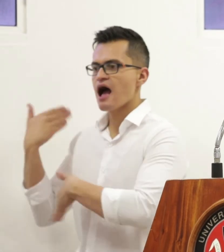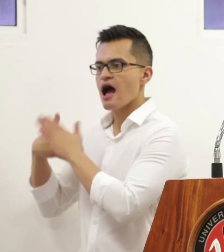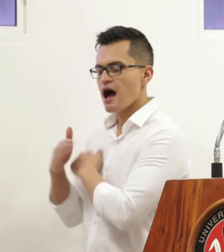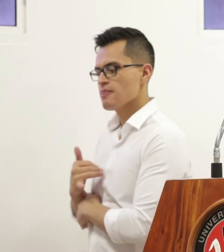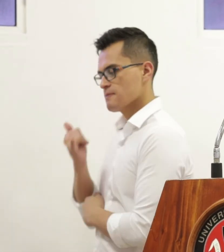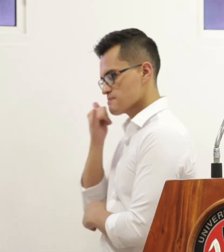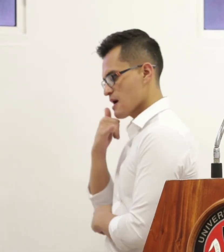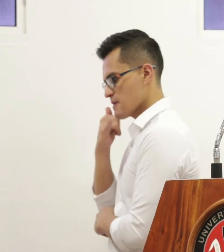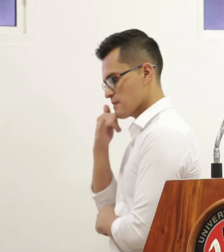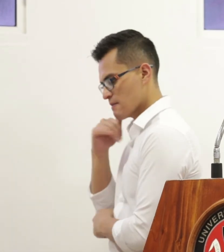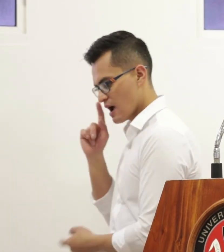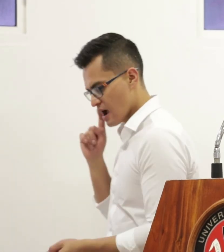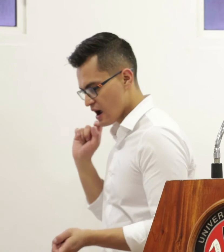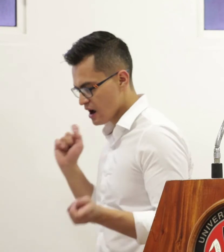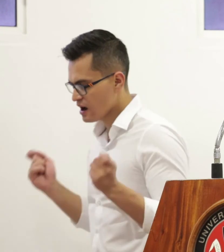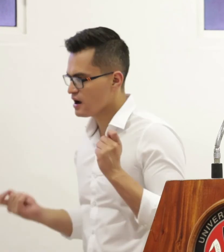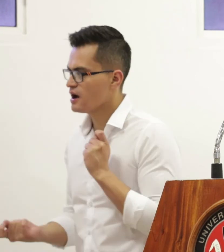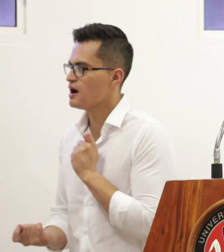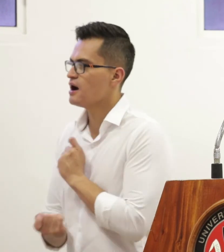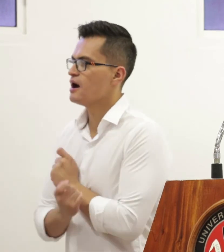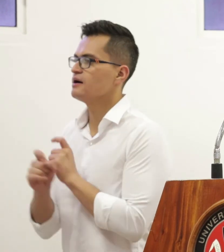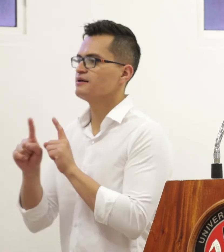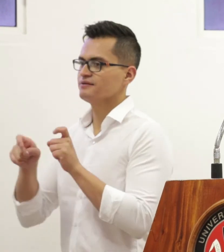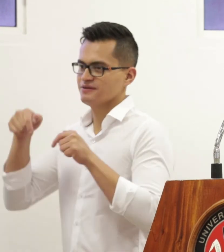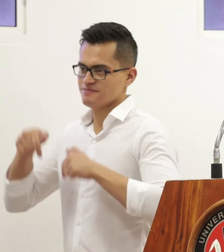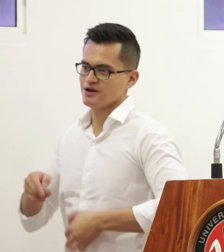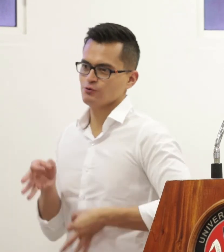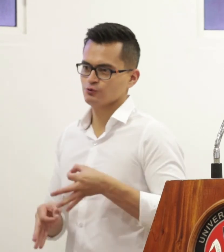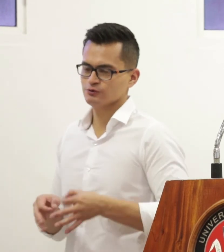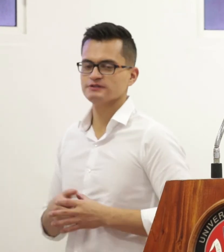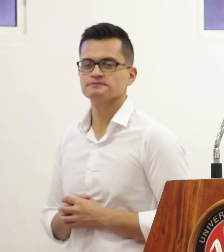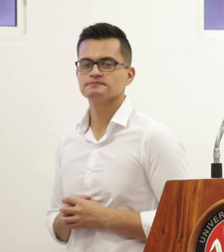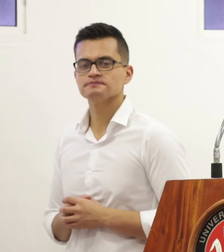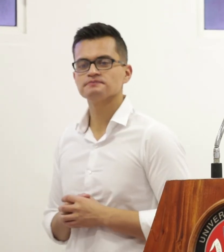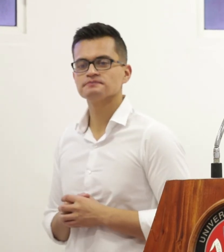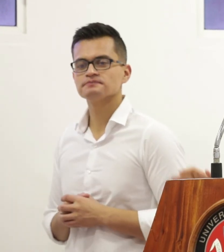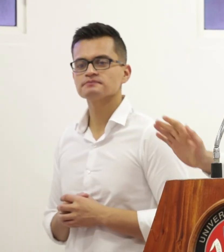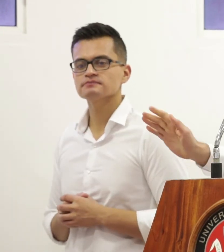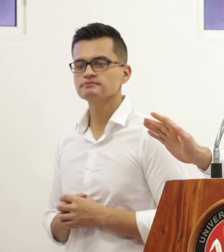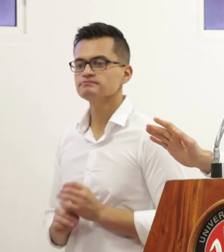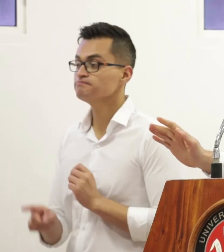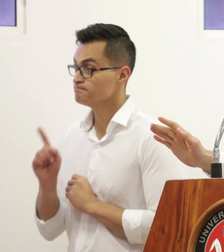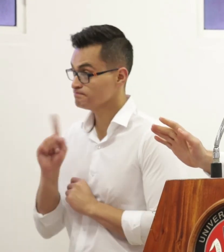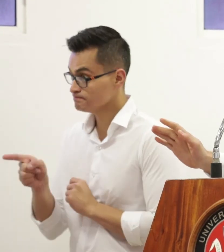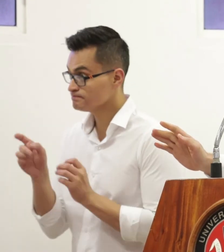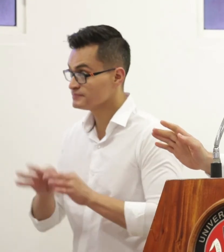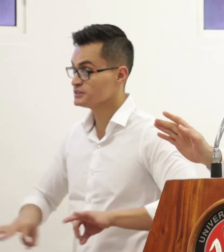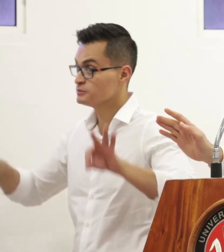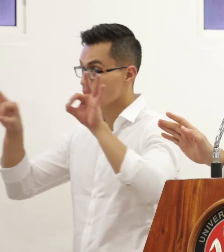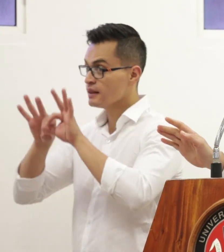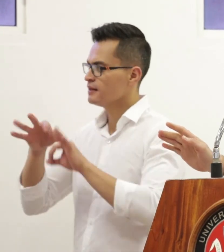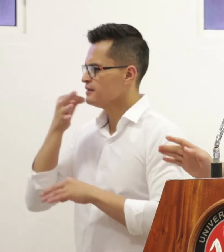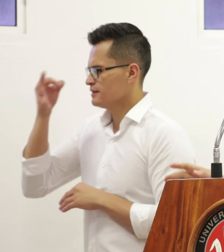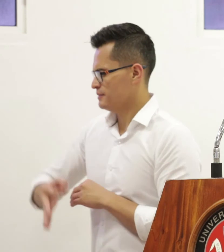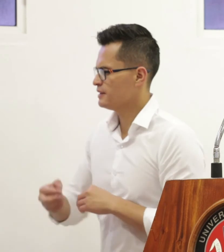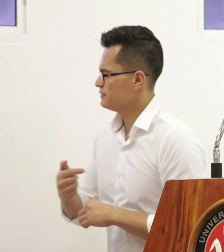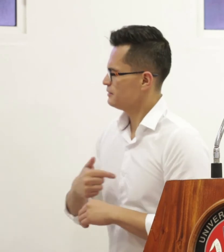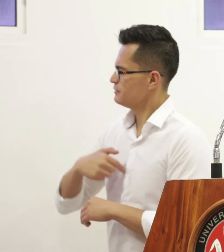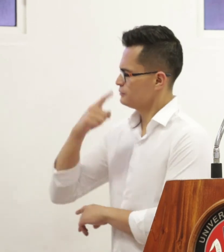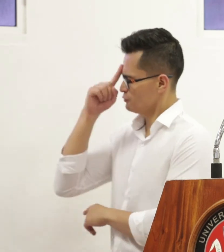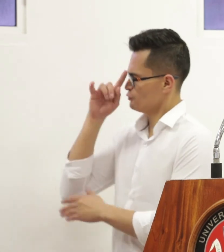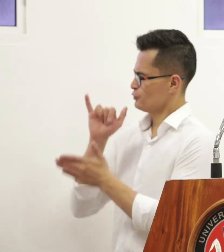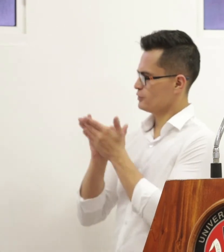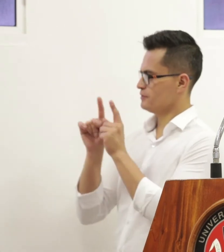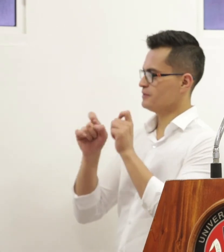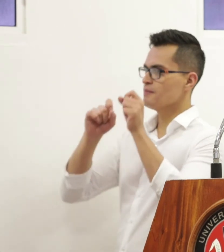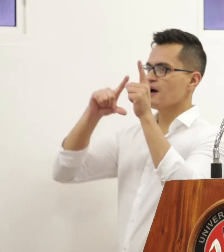la concepción de lo que hay que hacer en esta materia. Por eso es tan importante, no creo en la astrología, pero sí creo que a veces se alinean